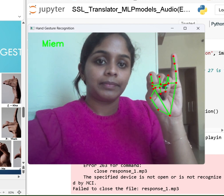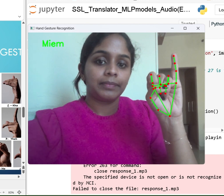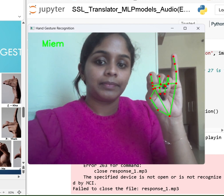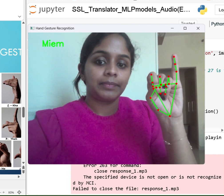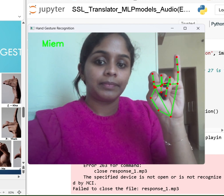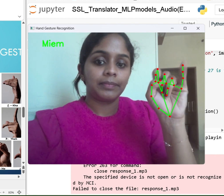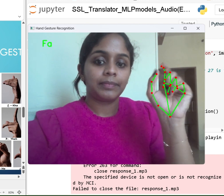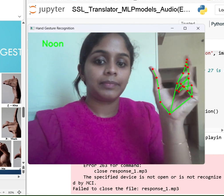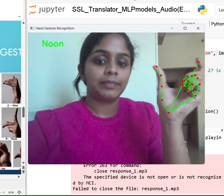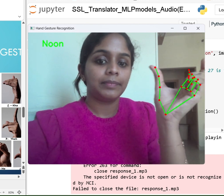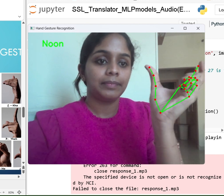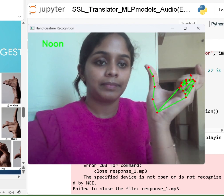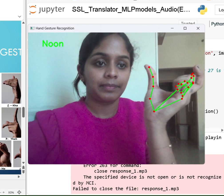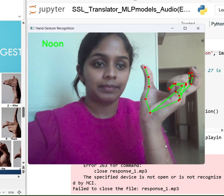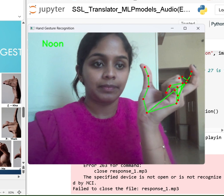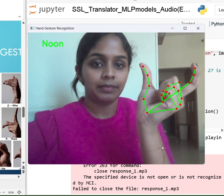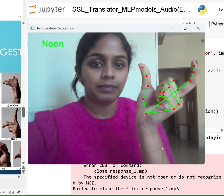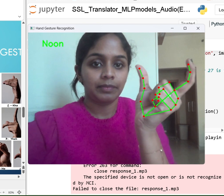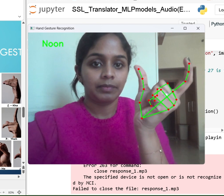ميم